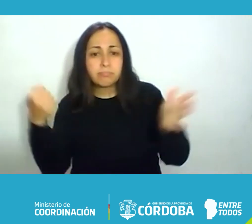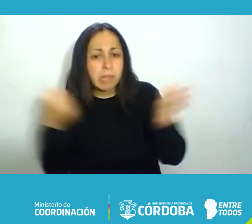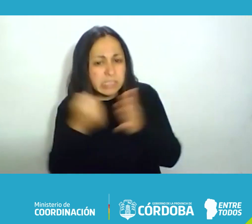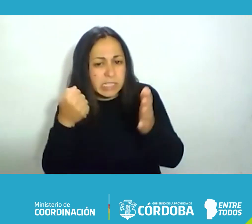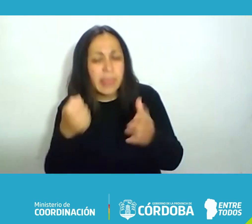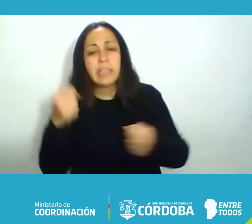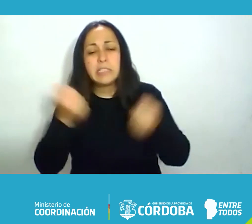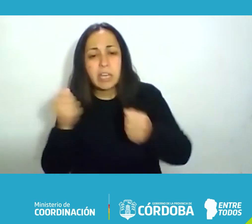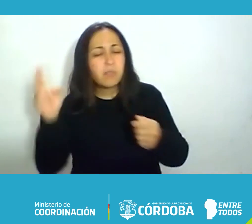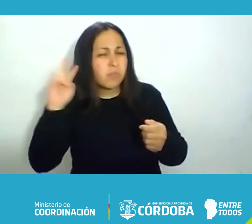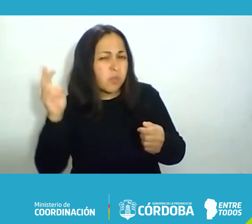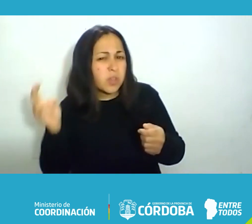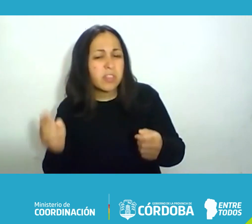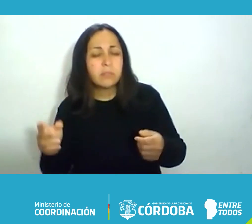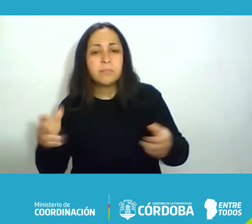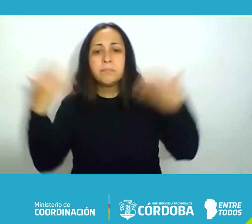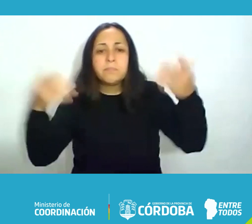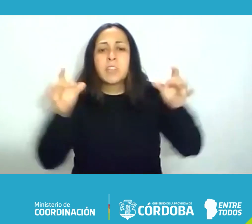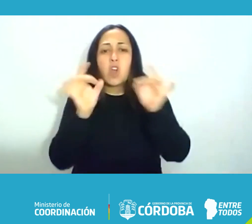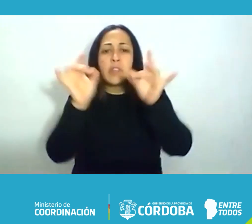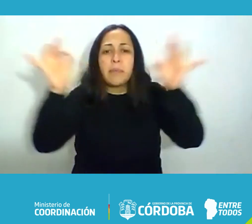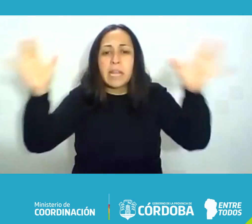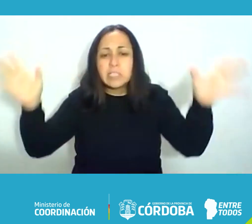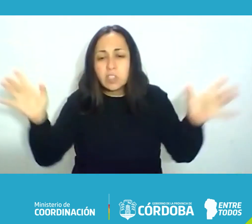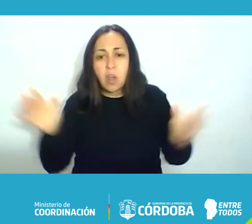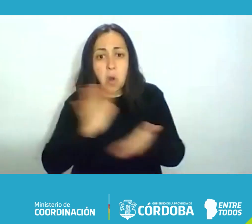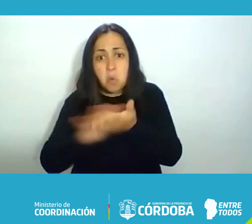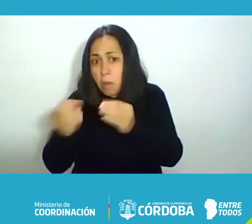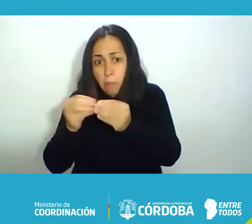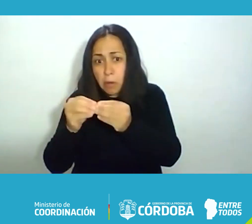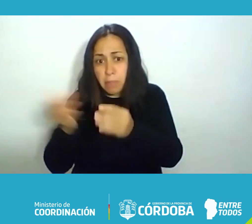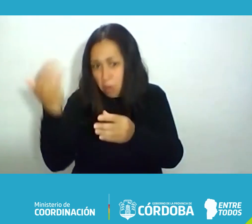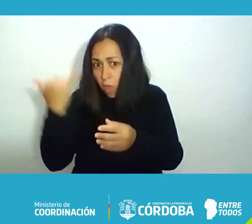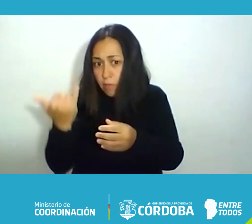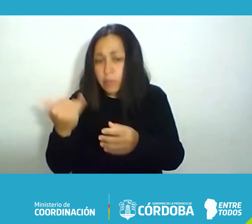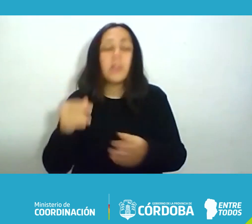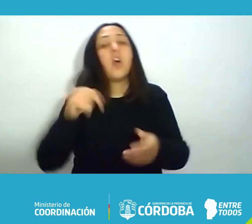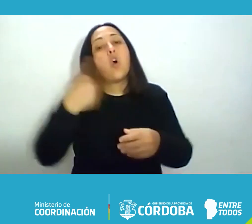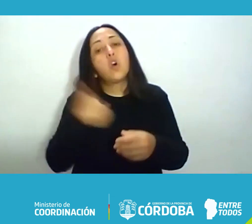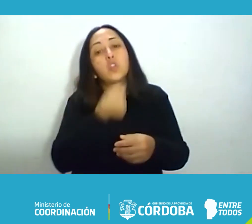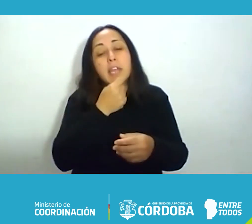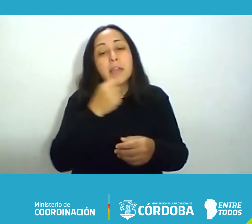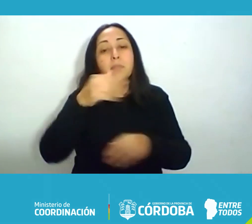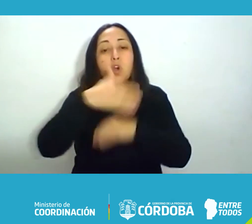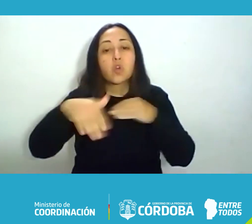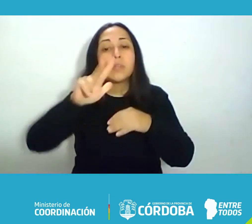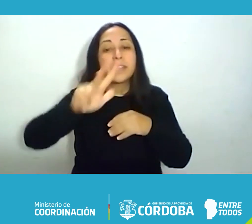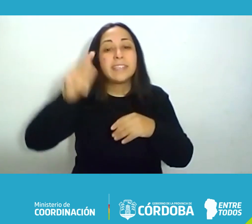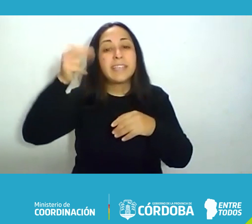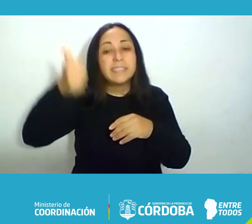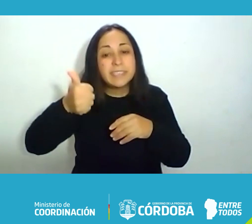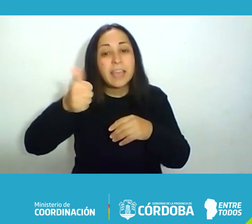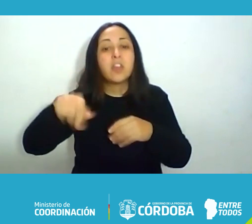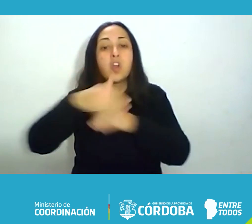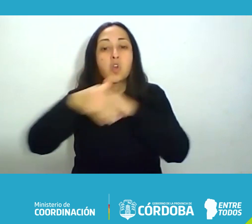accidentes, problemas de ruidos, contaminación del aire. No son inconvenientes nuevos ni particulares de ese corredor. Otro ejemplo es la Ruta 36 y la Ruta 9.